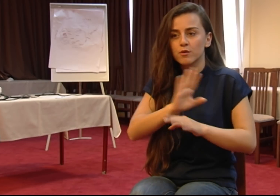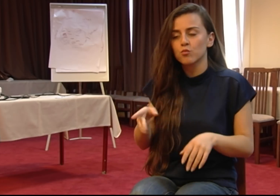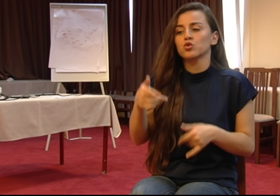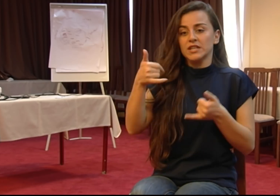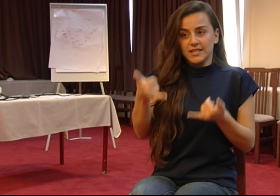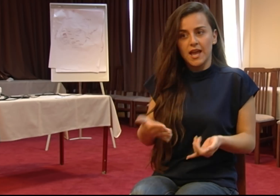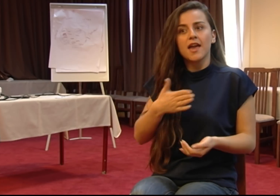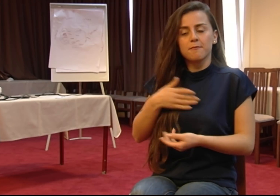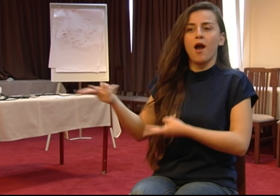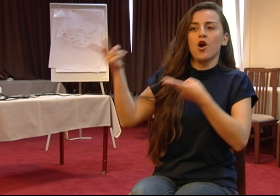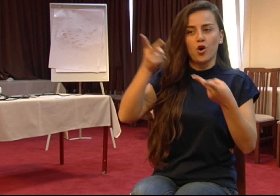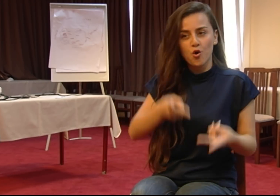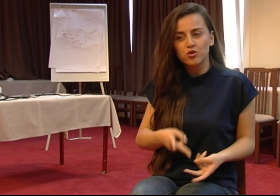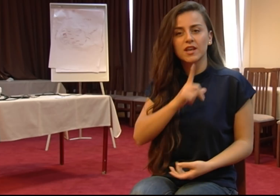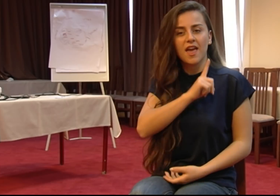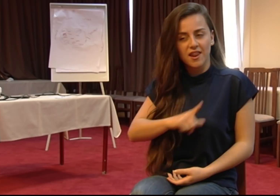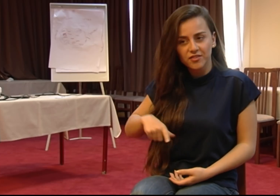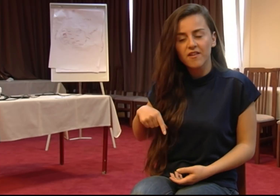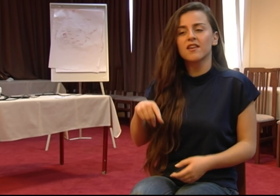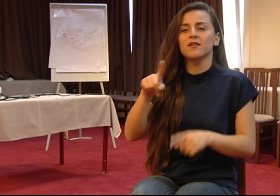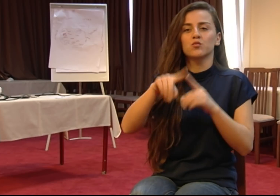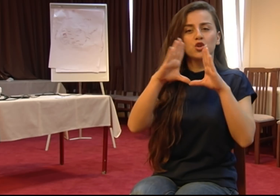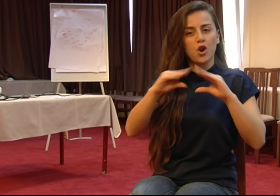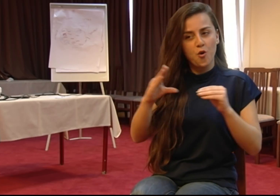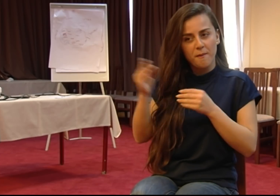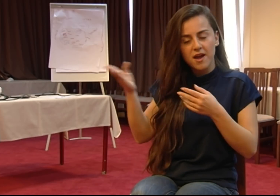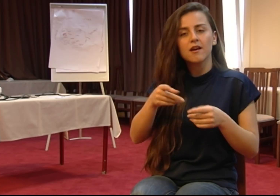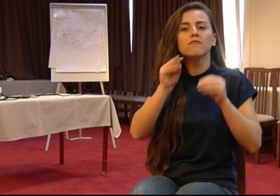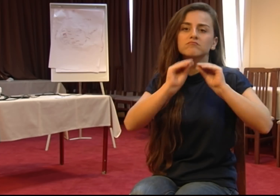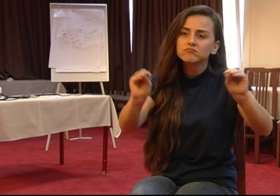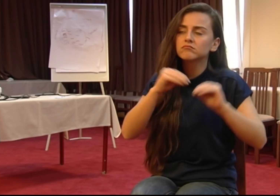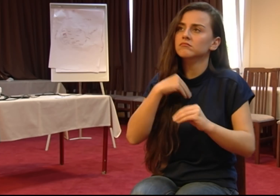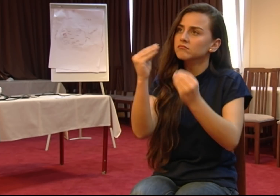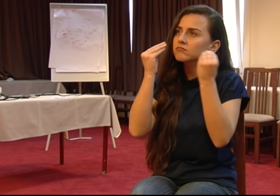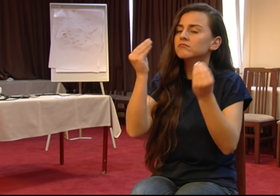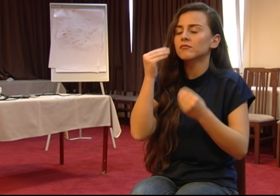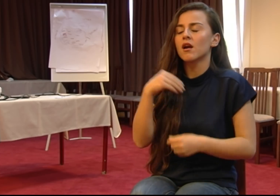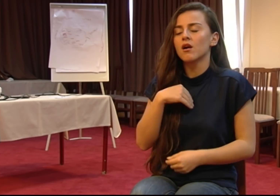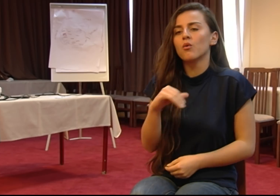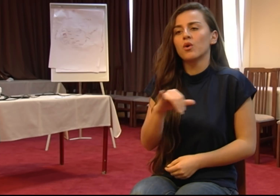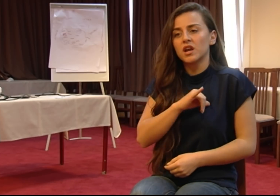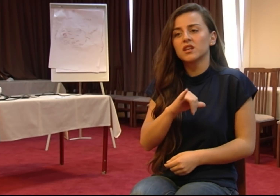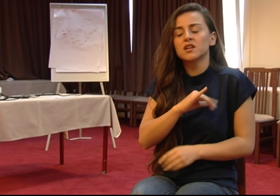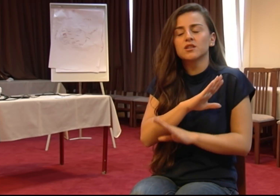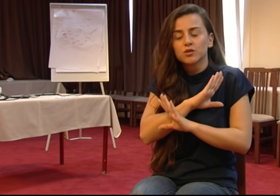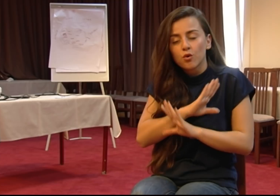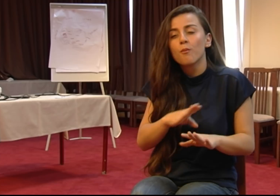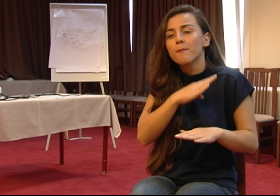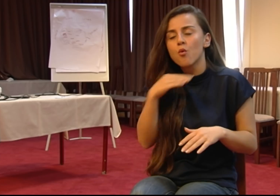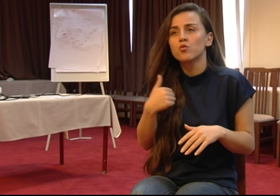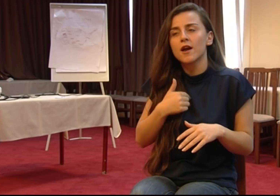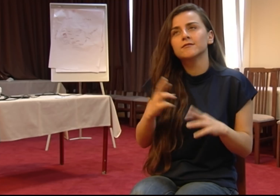во христијанството и за нас глувите да има подучување од библиски теми. Сега ни дојдоа на гости